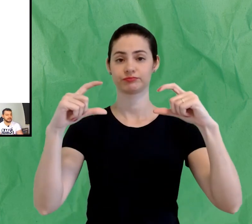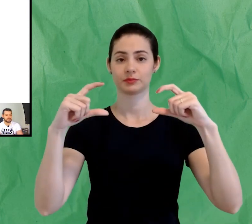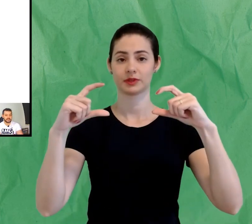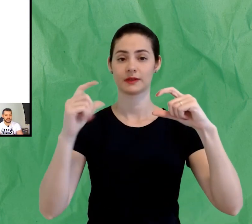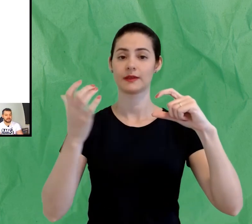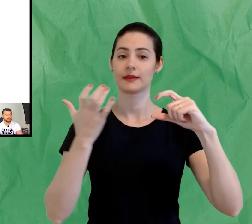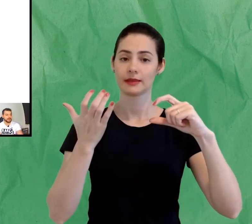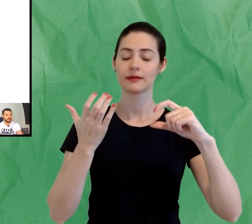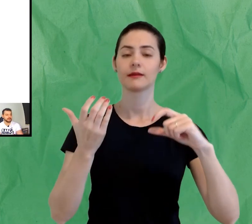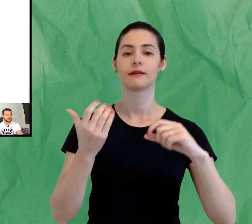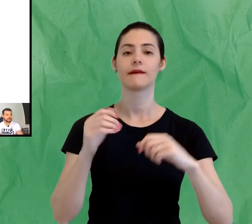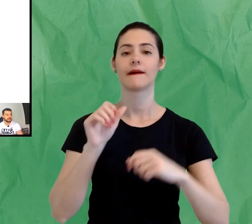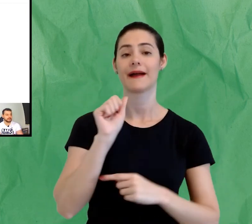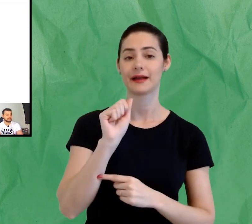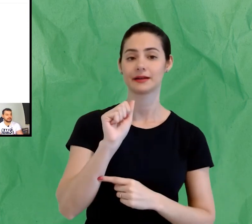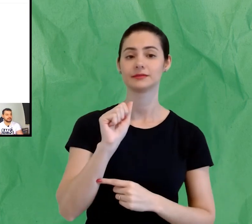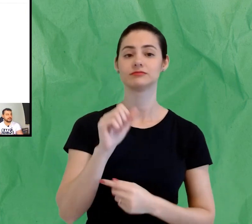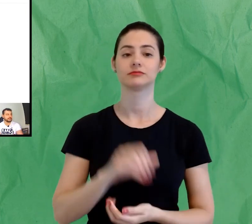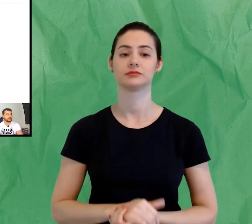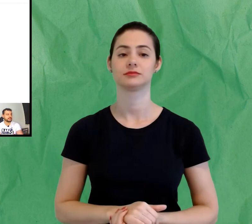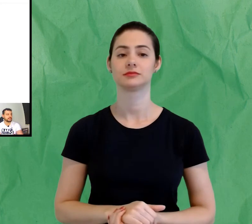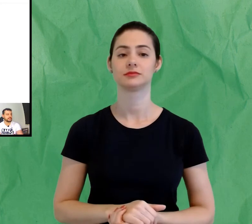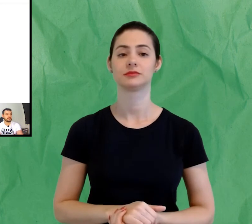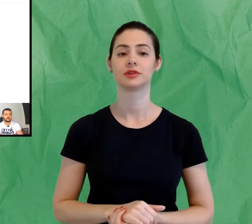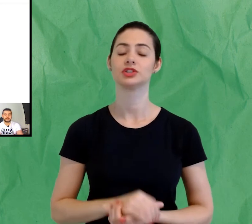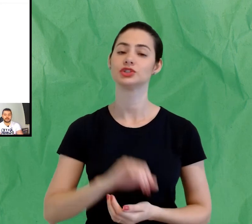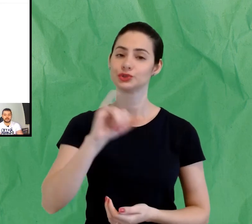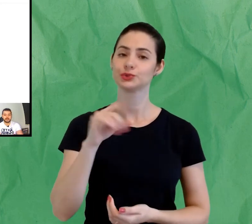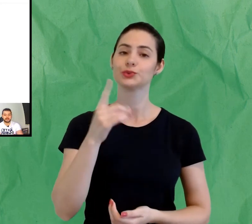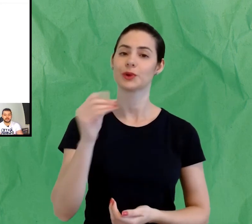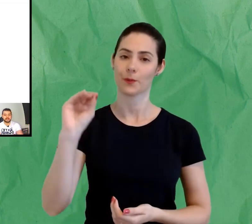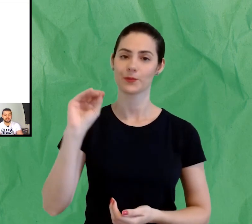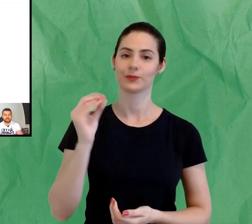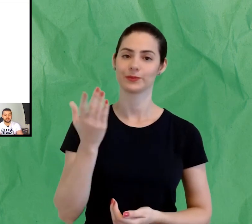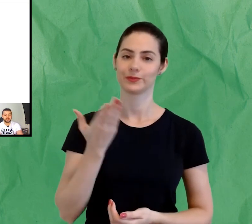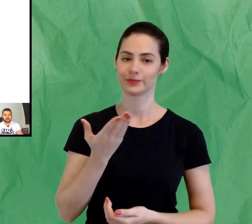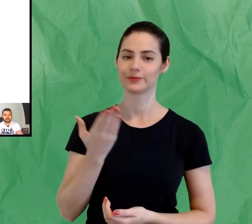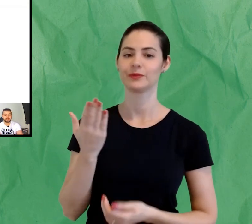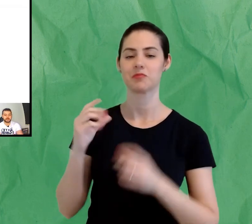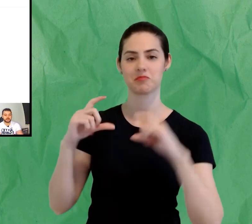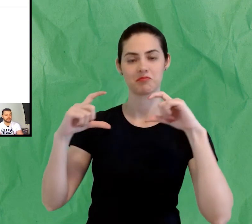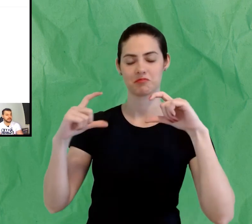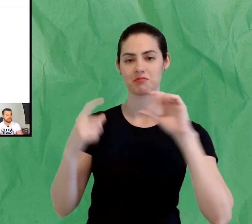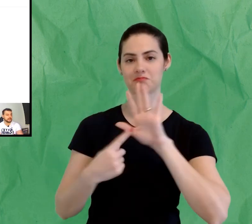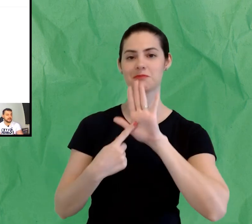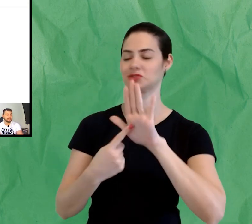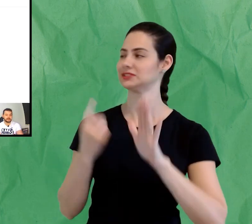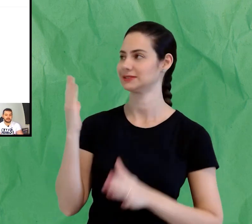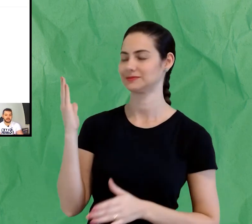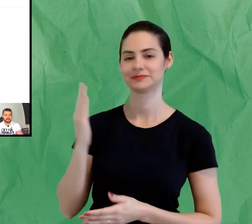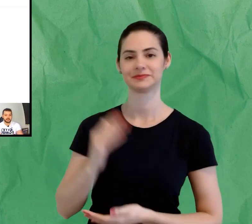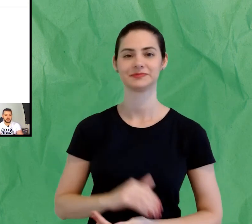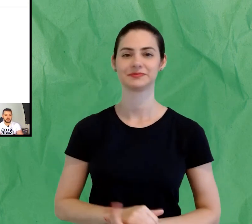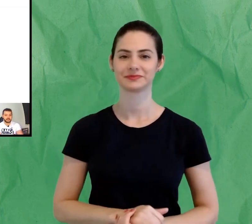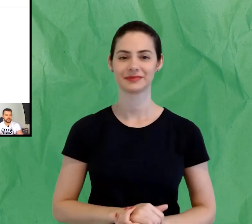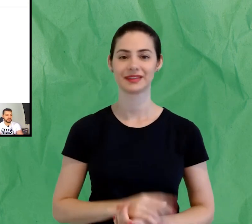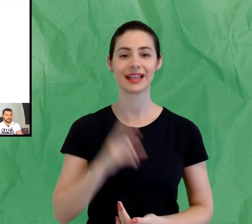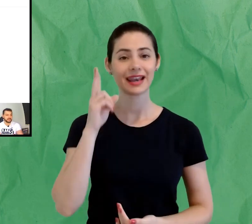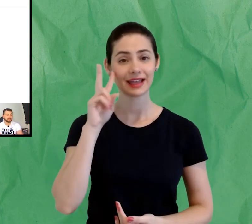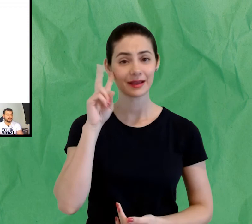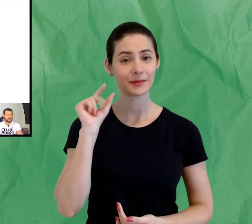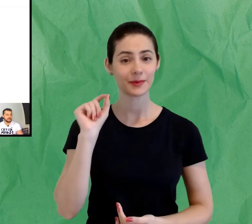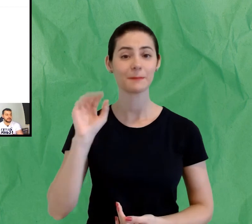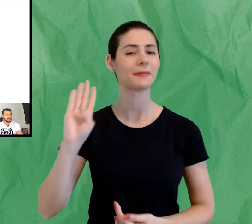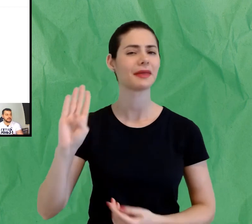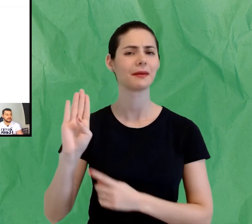a minha variável A, eu posso passar e ele imprime lá para mim, João, né? Lembra qual que era o valor da nossa